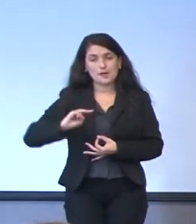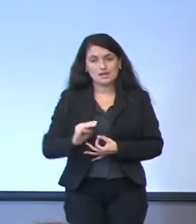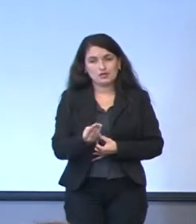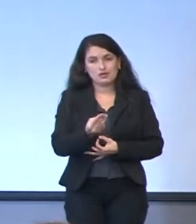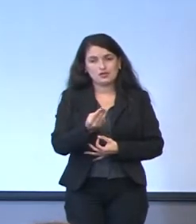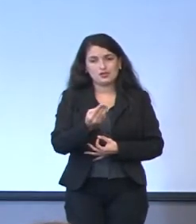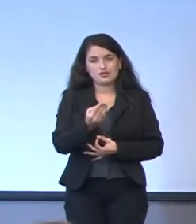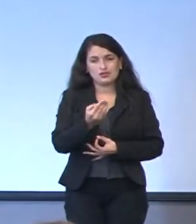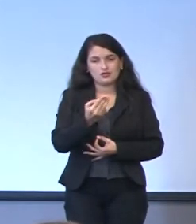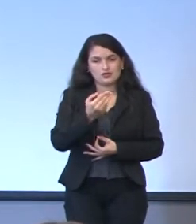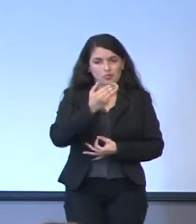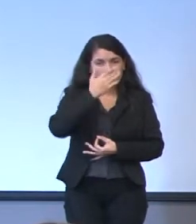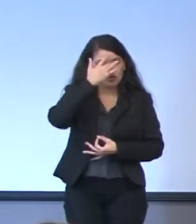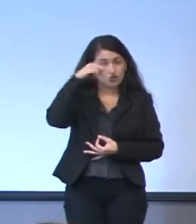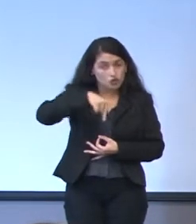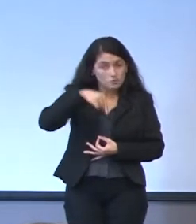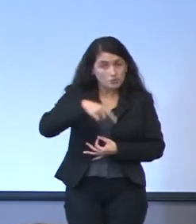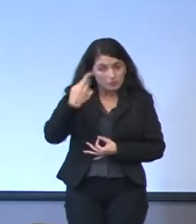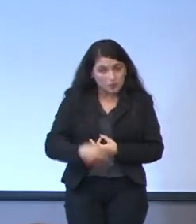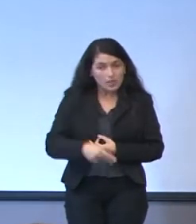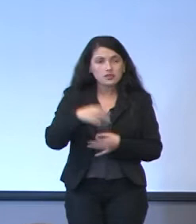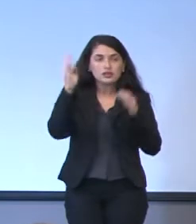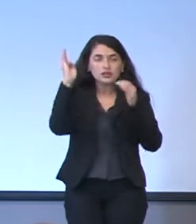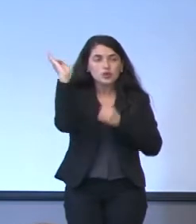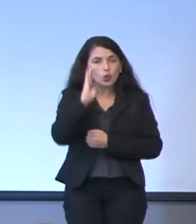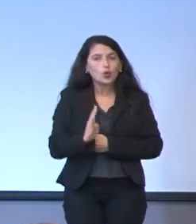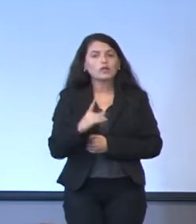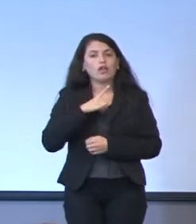algum tipo de deficiência no nosso país.